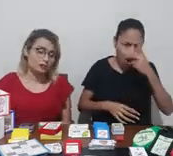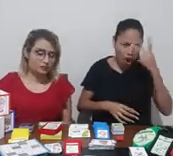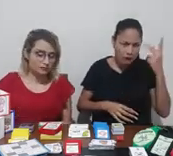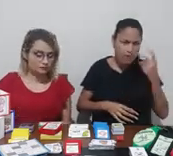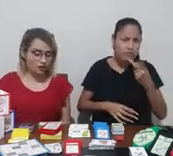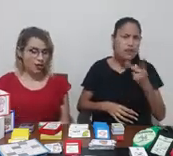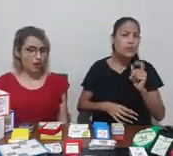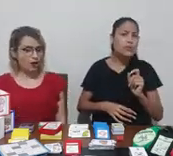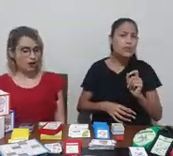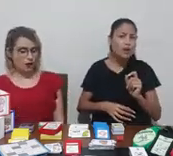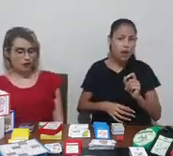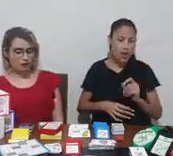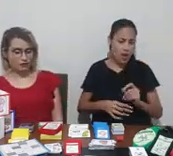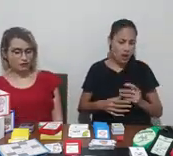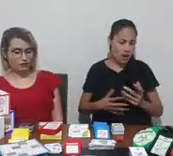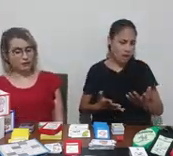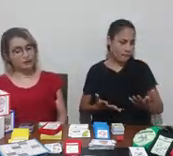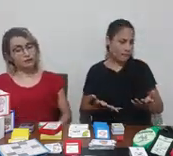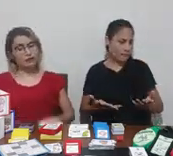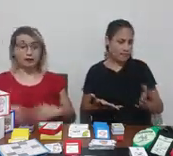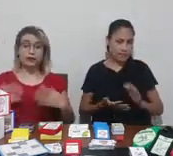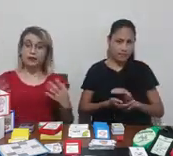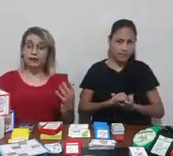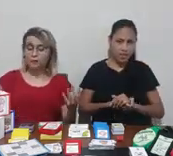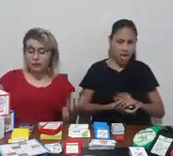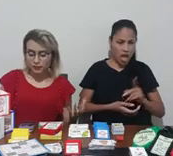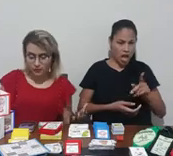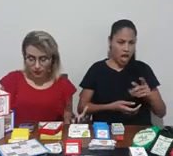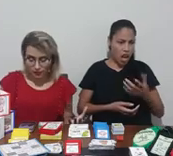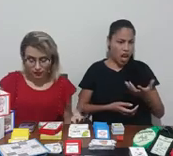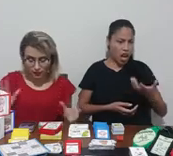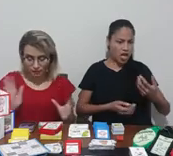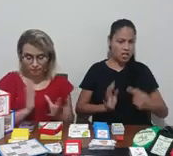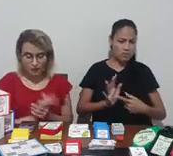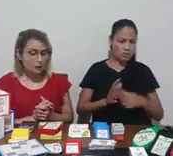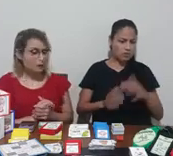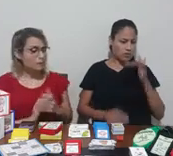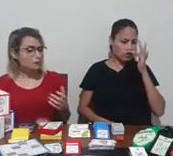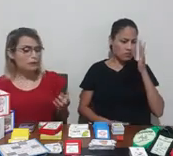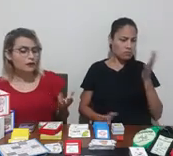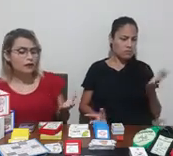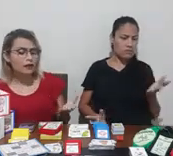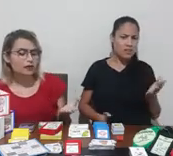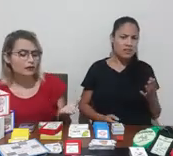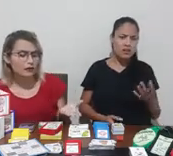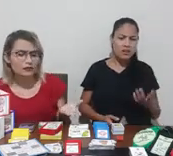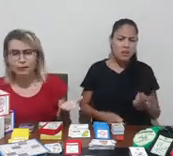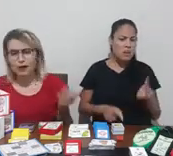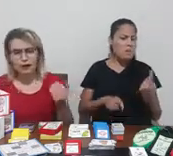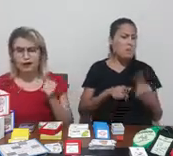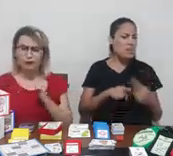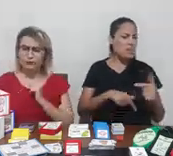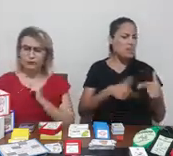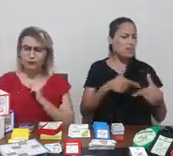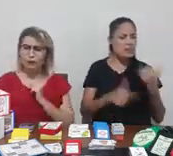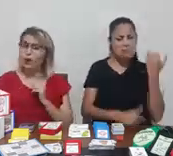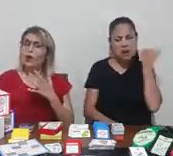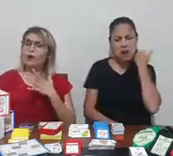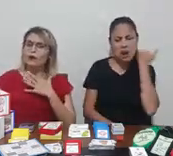geralmente dizem? Ah, tá querendo aparecer. Mas para que ter